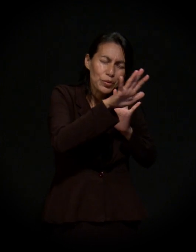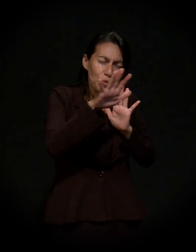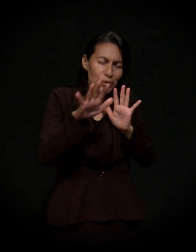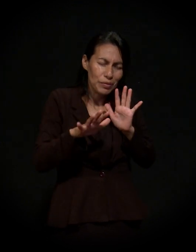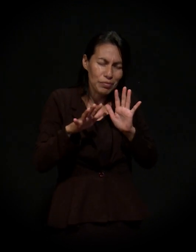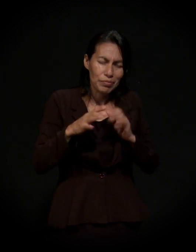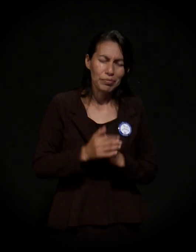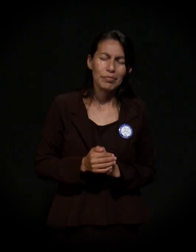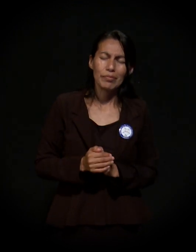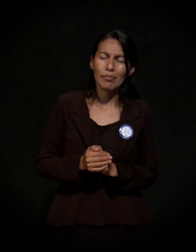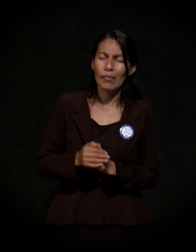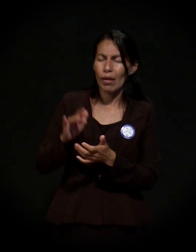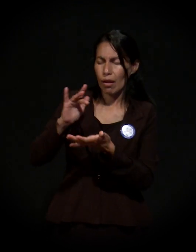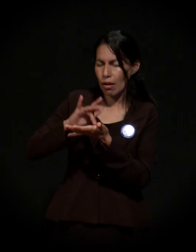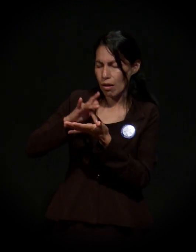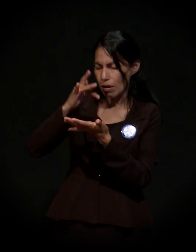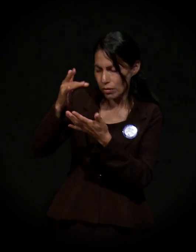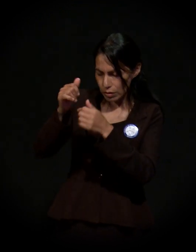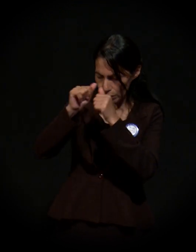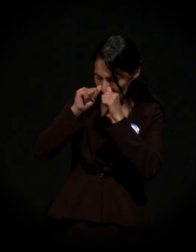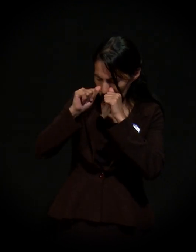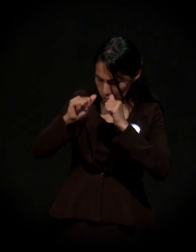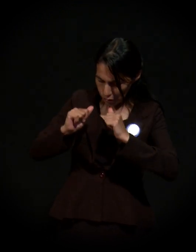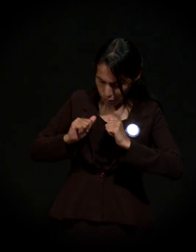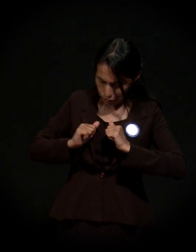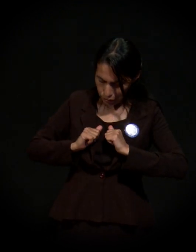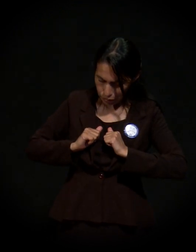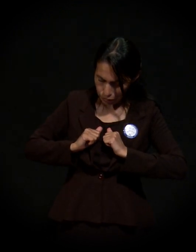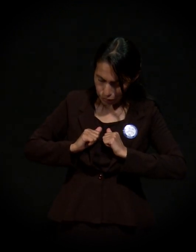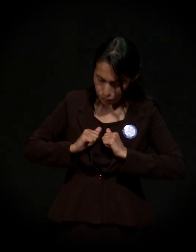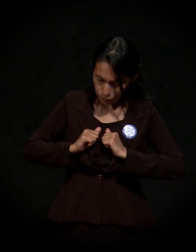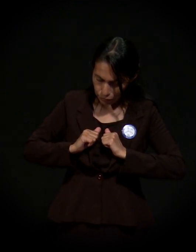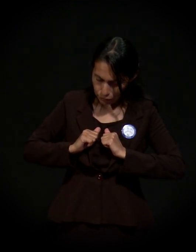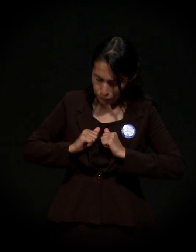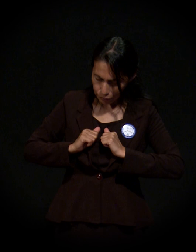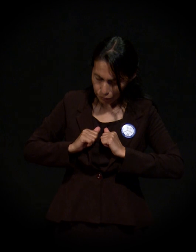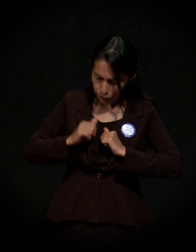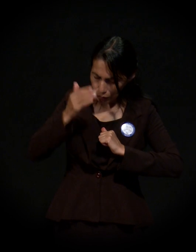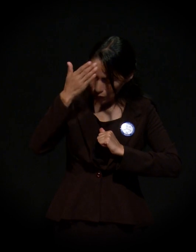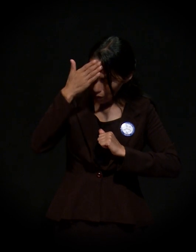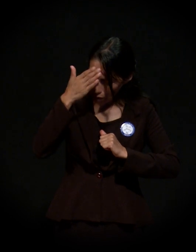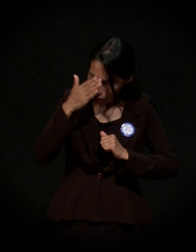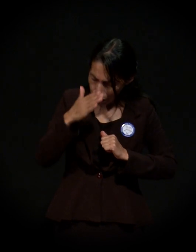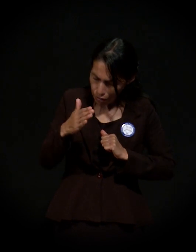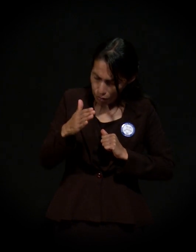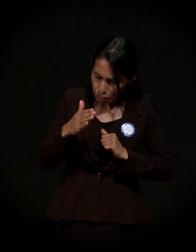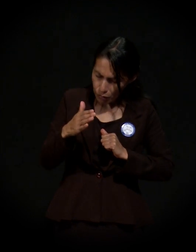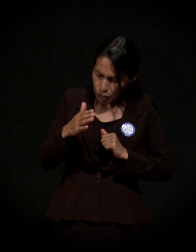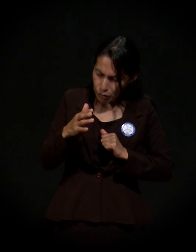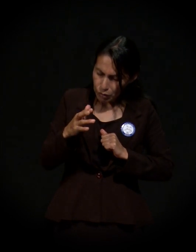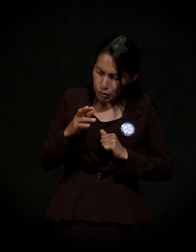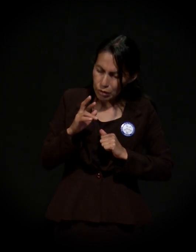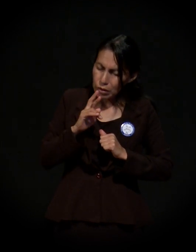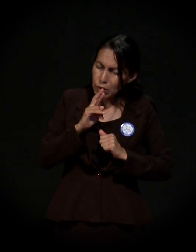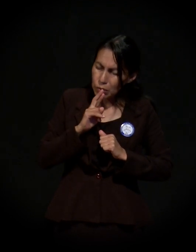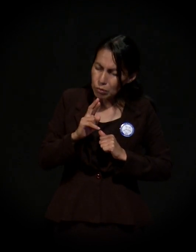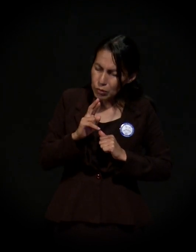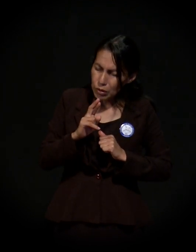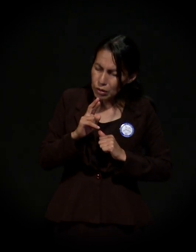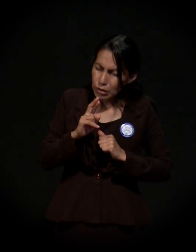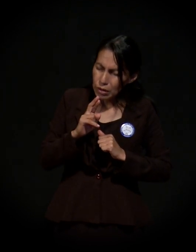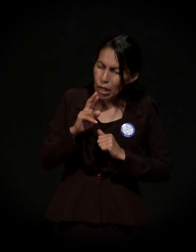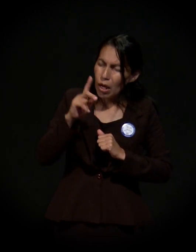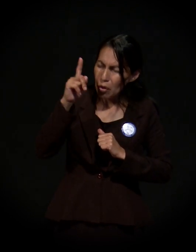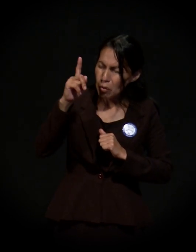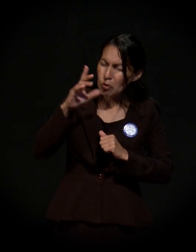Amén. Te damos las gracias por habernos escuchado, porque sabemos que ya viene una respuesta